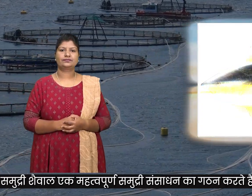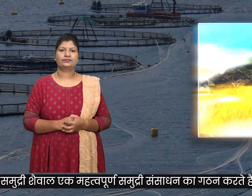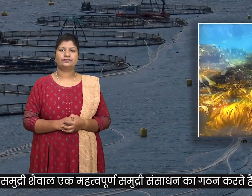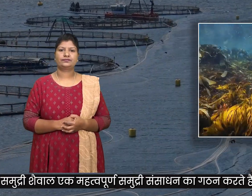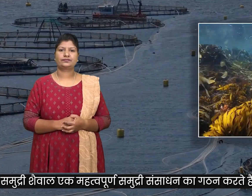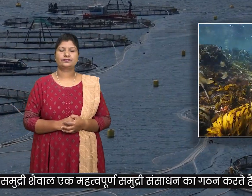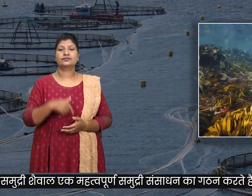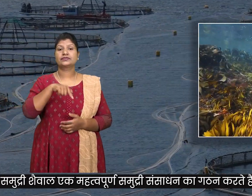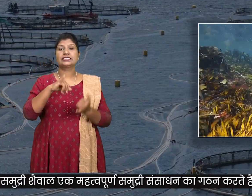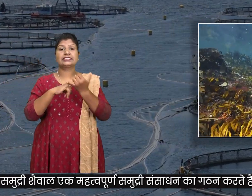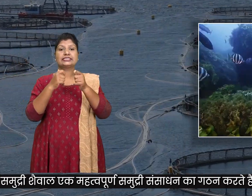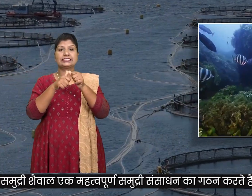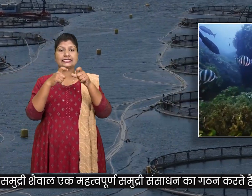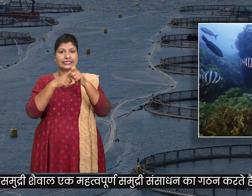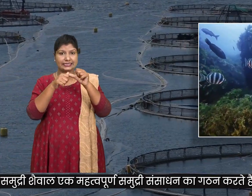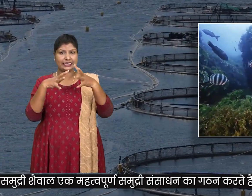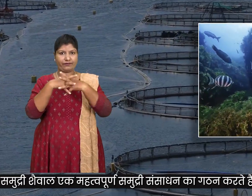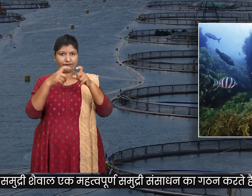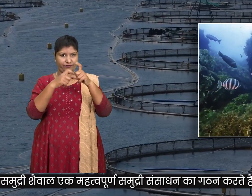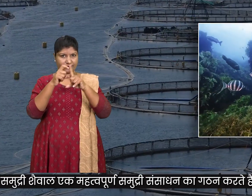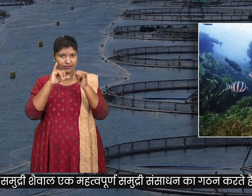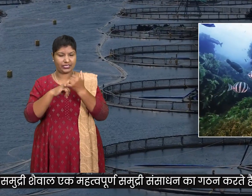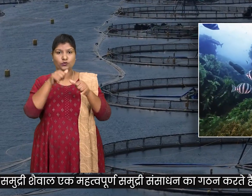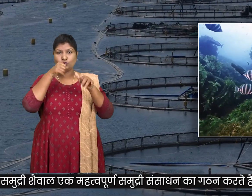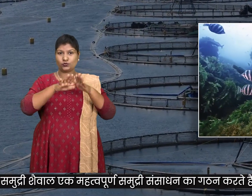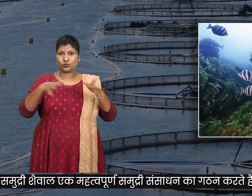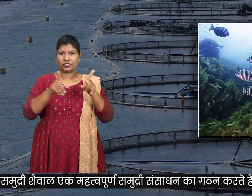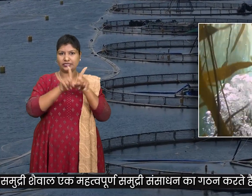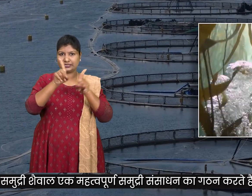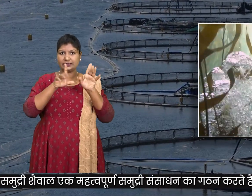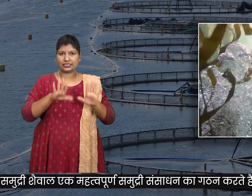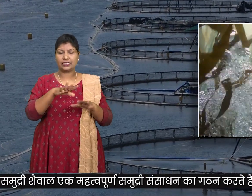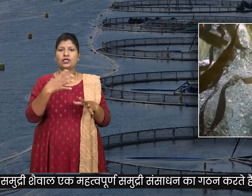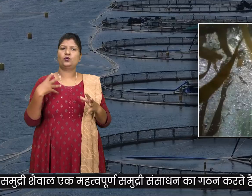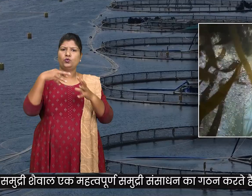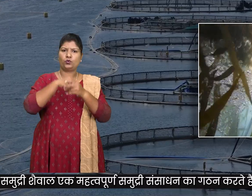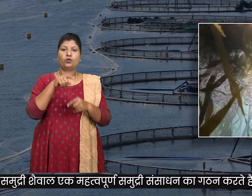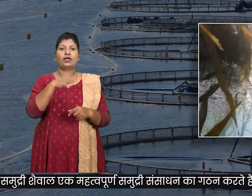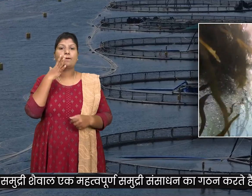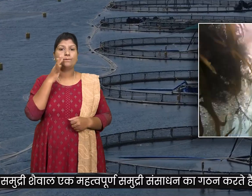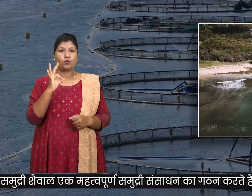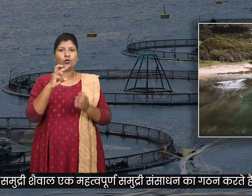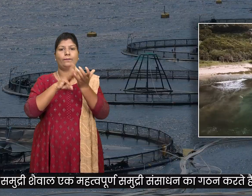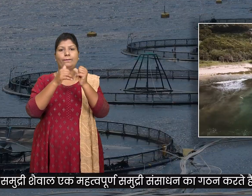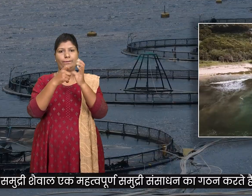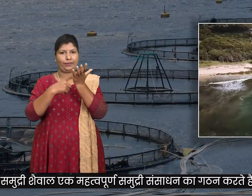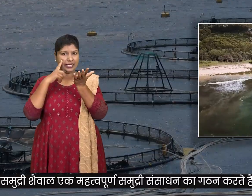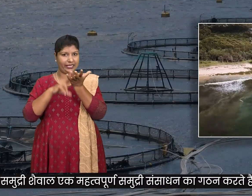दृश्य 14। समुद्री शैवाल एक महत्वपूर्ण समुद्री संसाधन का गठन करते हैं